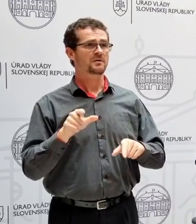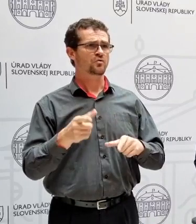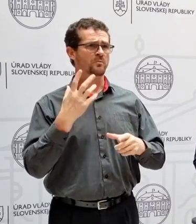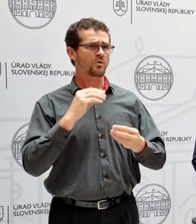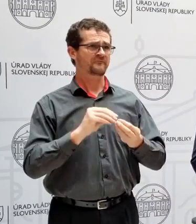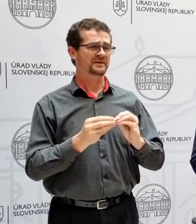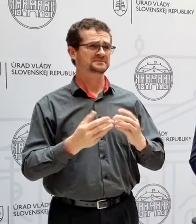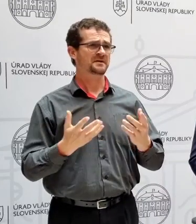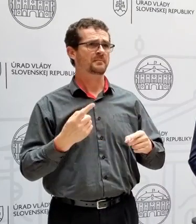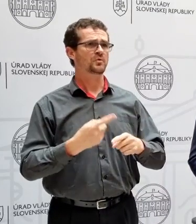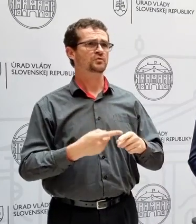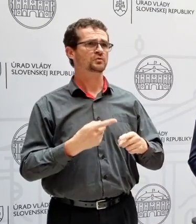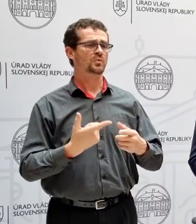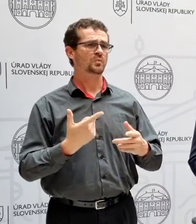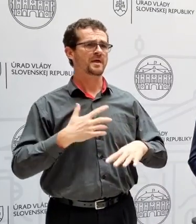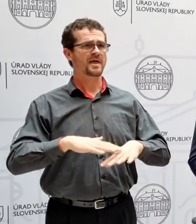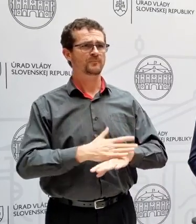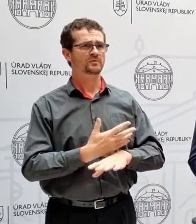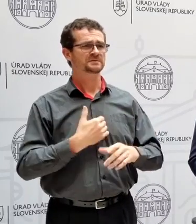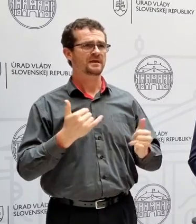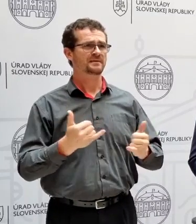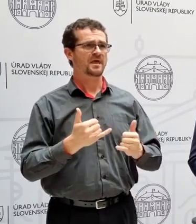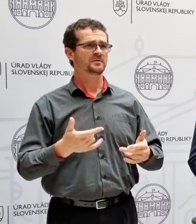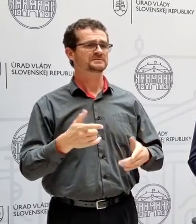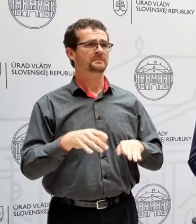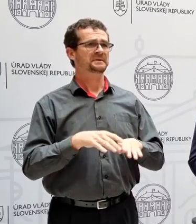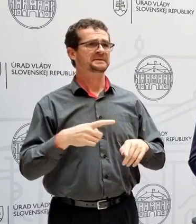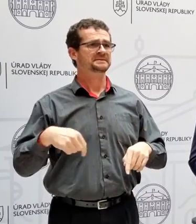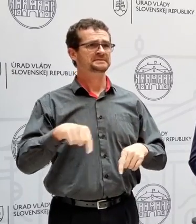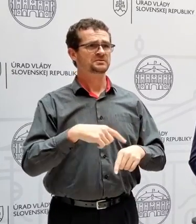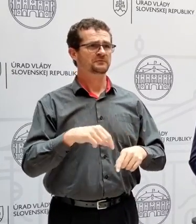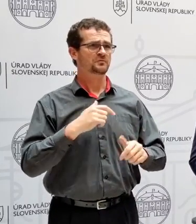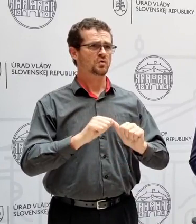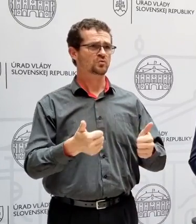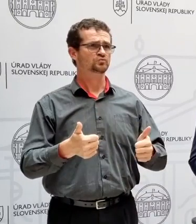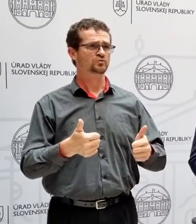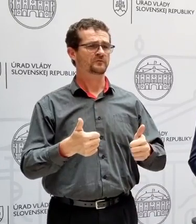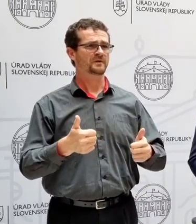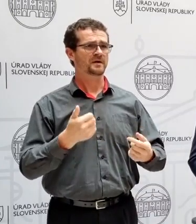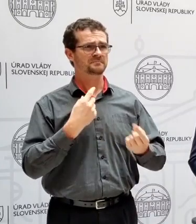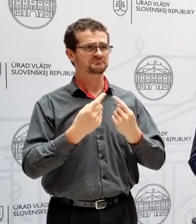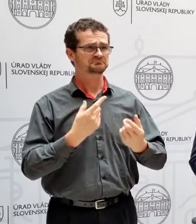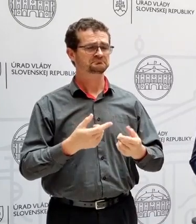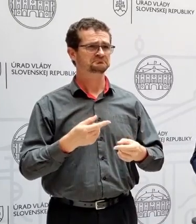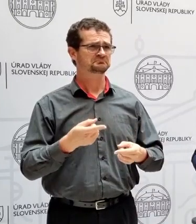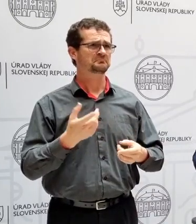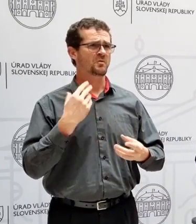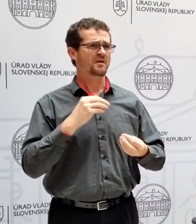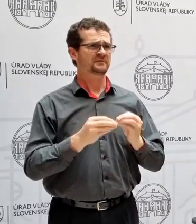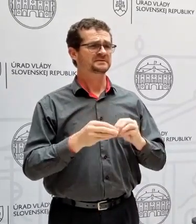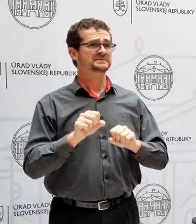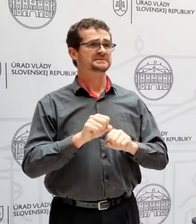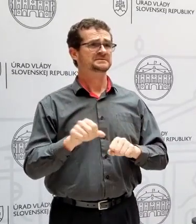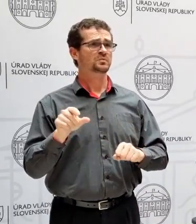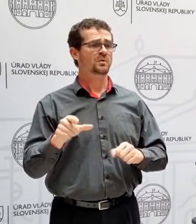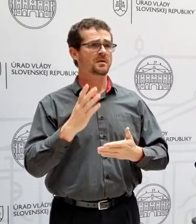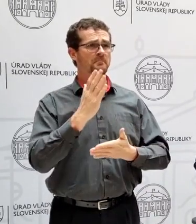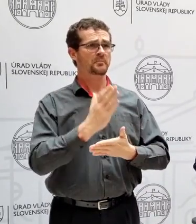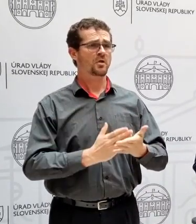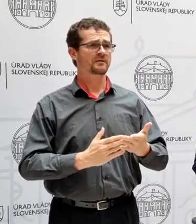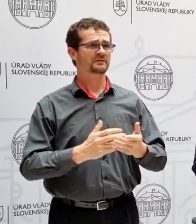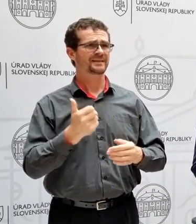rokovanie, alebo bolo to trošku také emocionálne, keďže naozaj v podstate pre ministrov to bolo rozlúčkové zo Sasky? Nie, bolo to vecné. Richard Sulík sa v